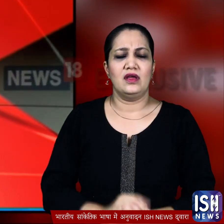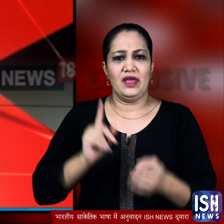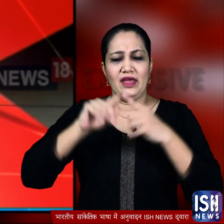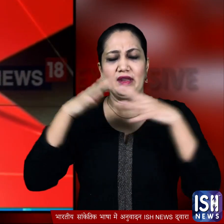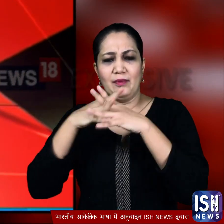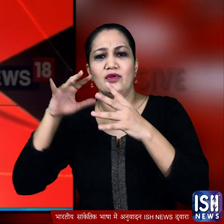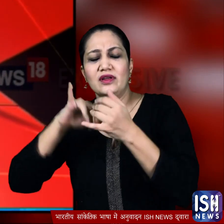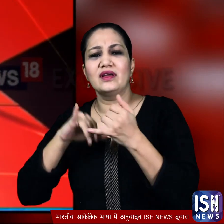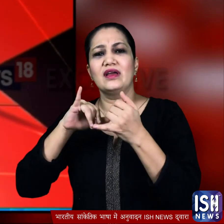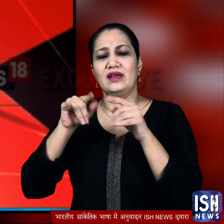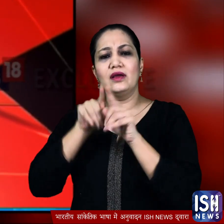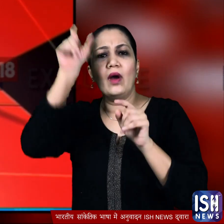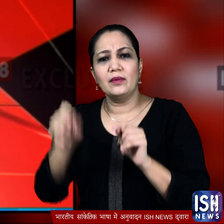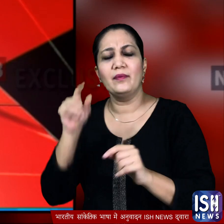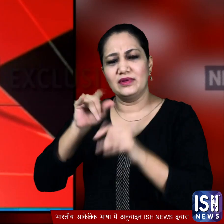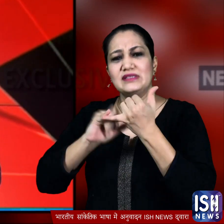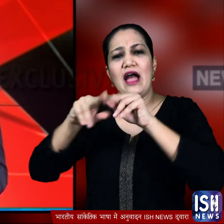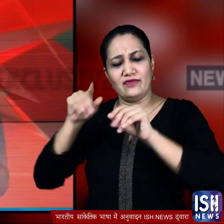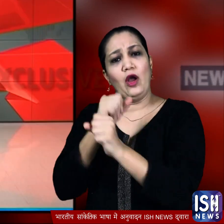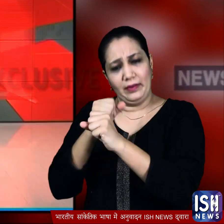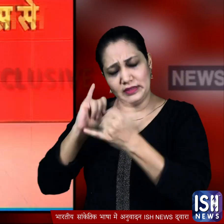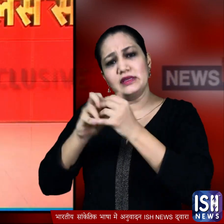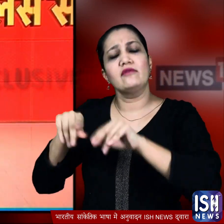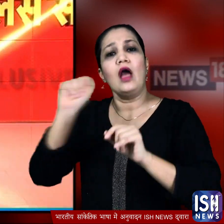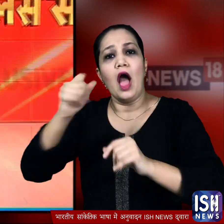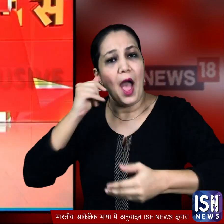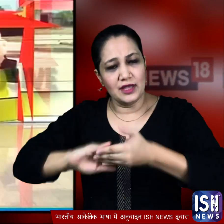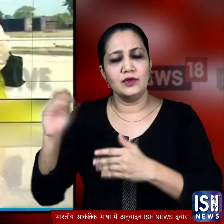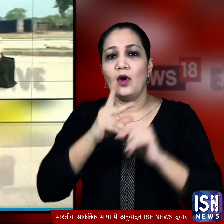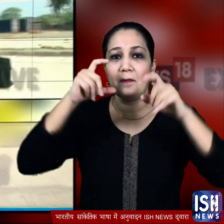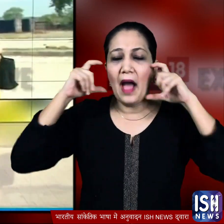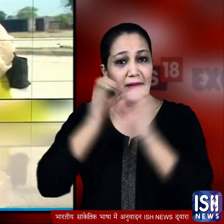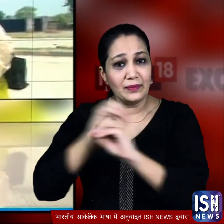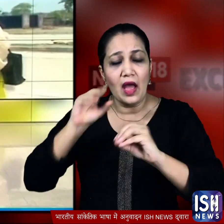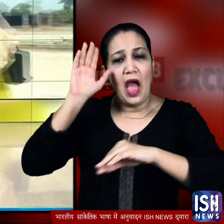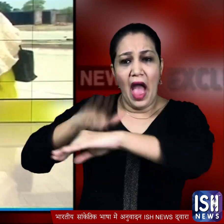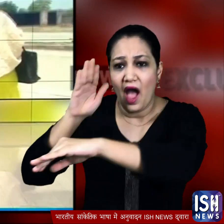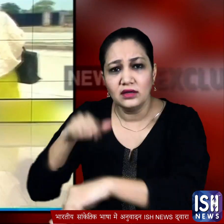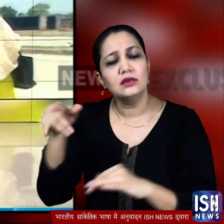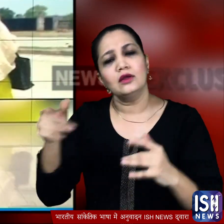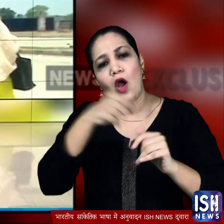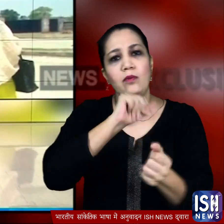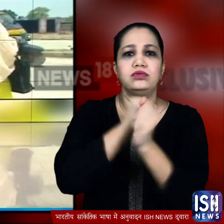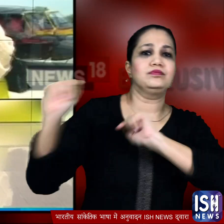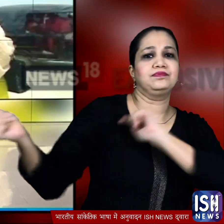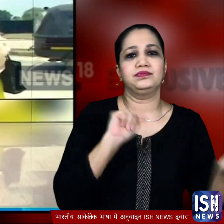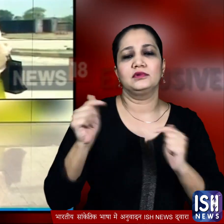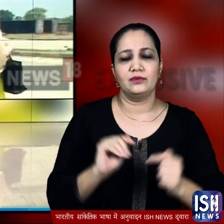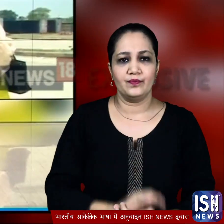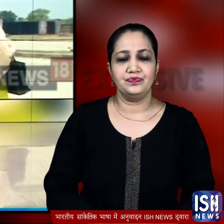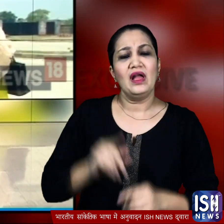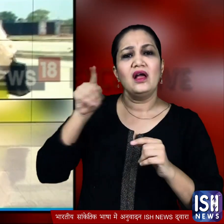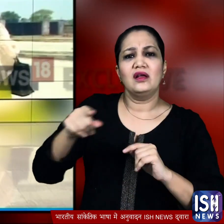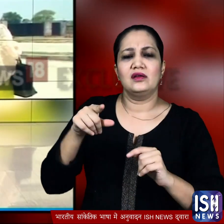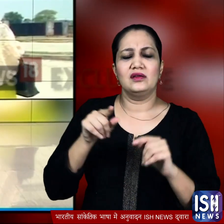EOW यानी इकोनॉमिक ऑफेंसेस विंग में काम करने वाली एक महिला और उसका पति मास्क के लिए टोके जाने पर कुछ पुलिस वालों से भिड़ गए।